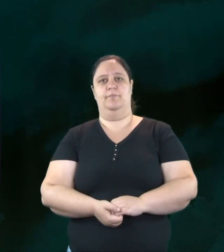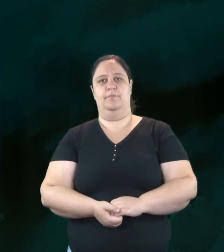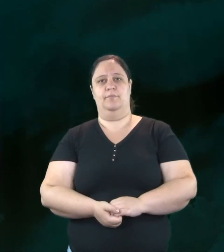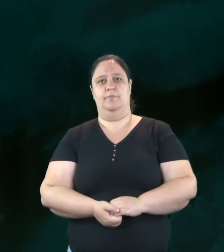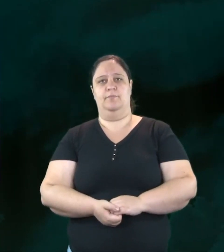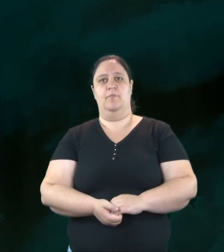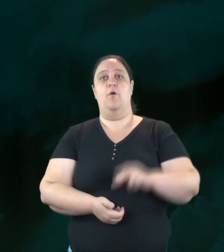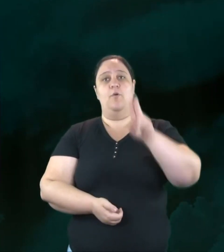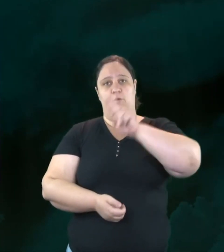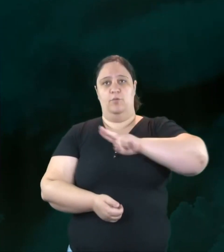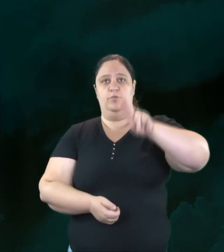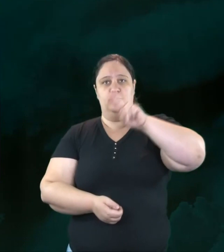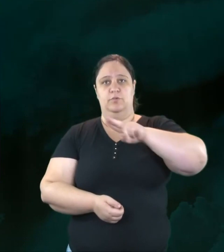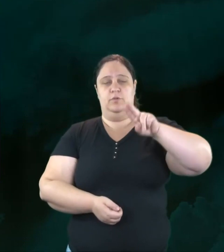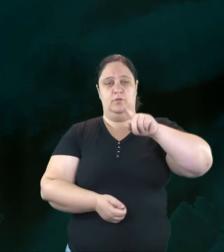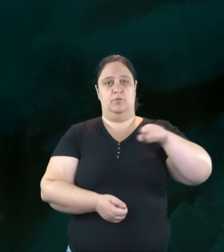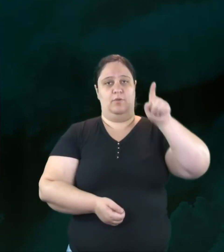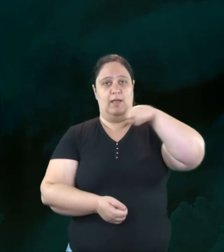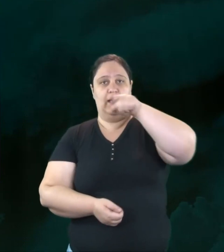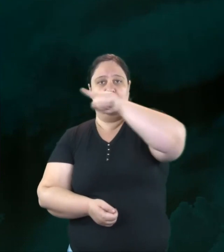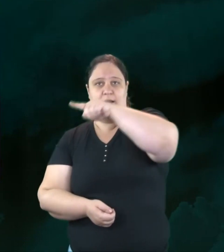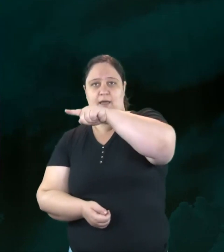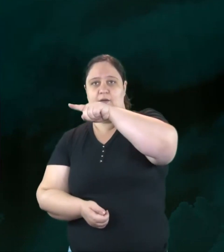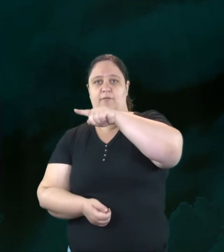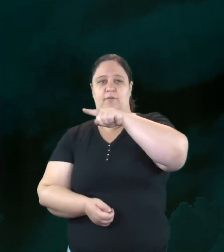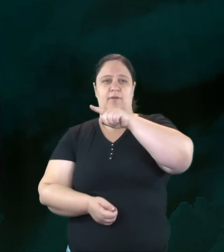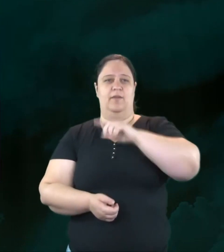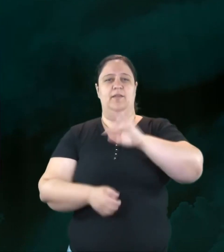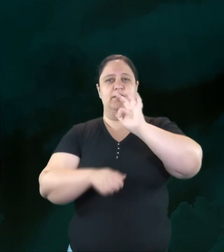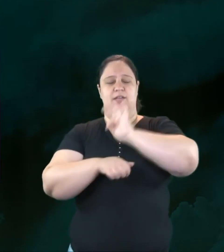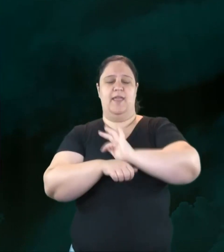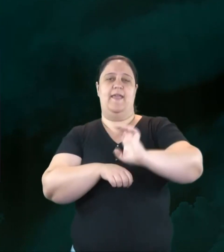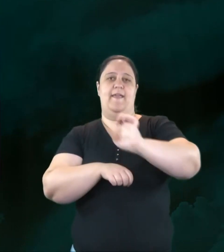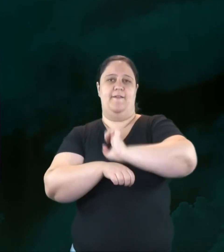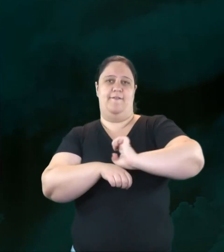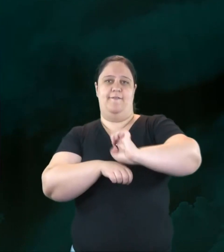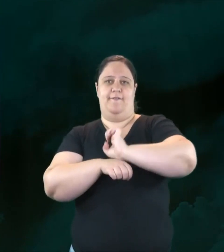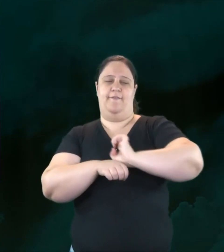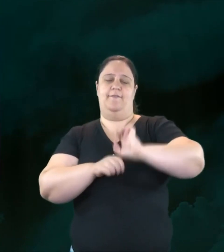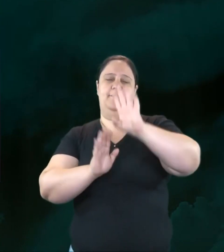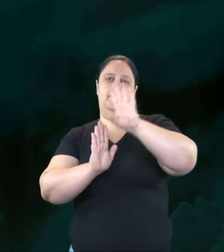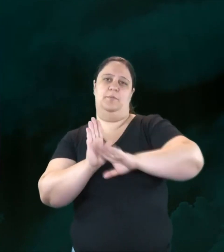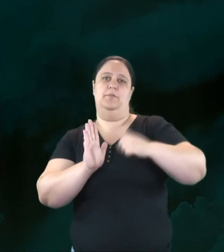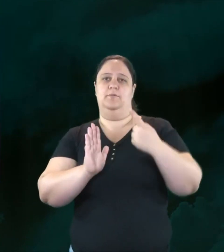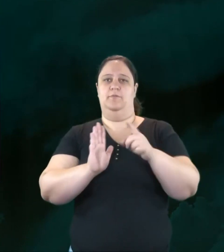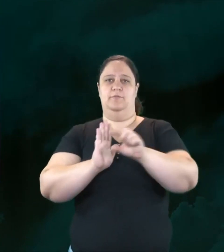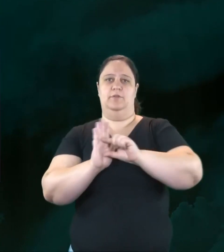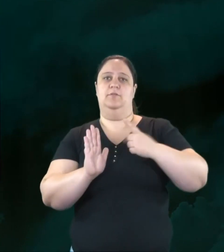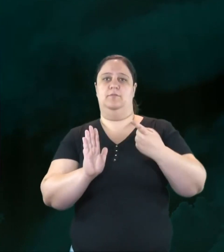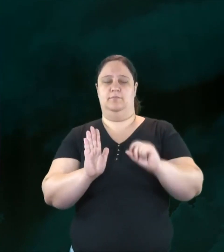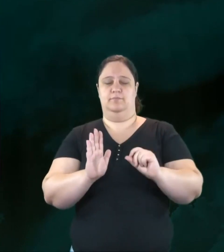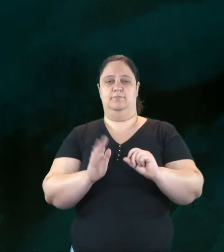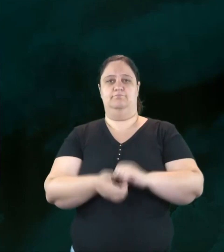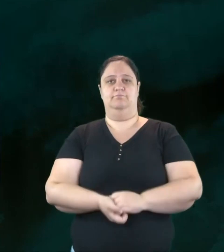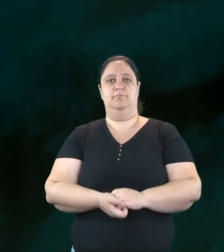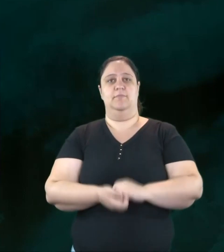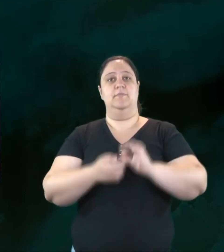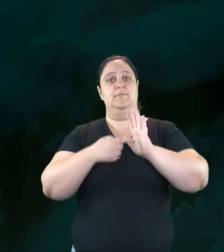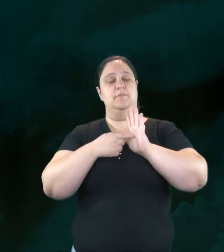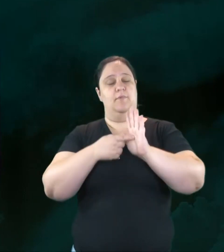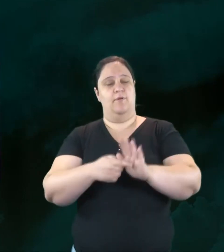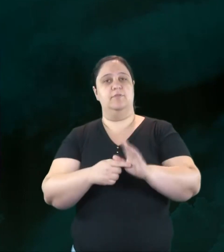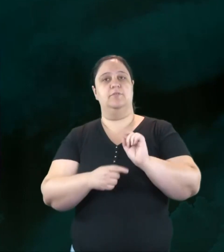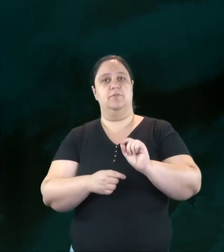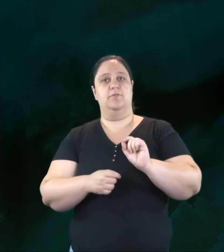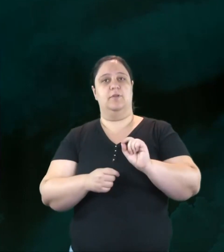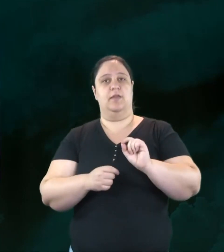gráfico, né, de Efésios capítulo 1, versículo 10, que fala de convergir, né, em Cristo